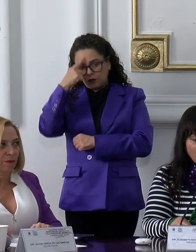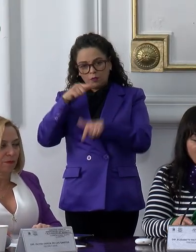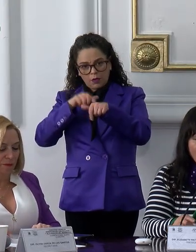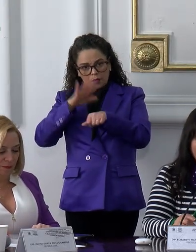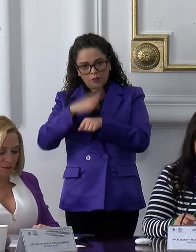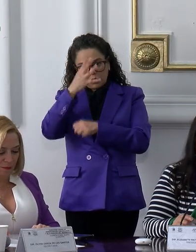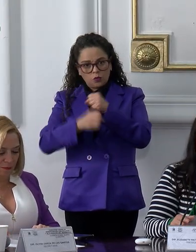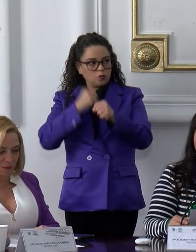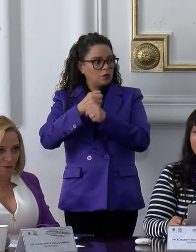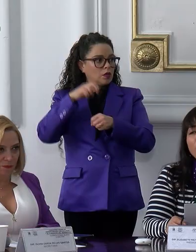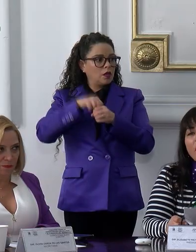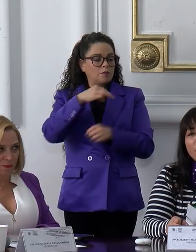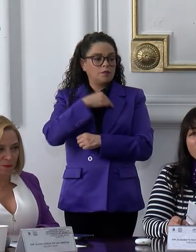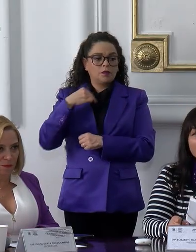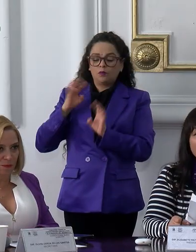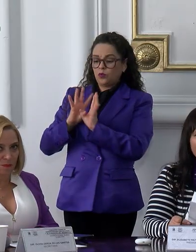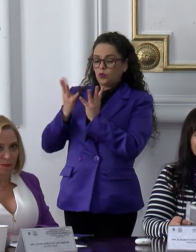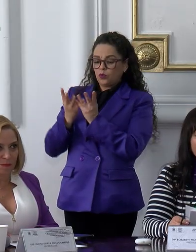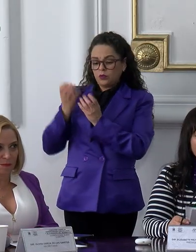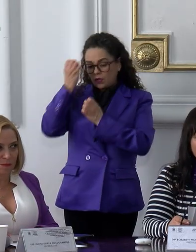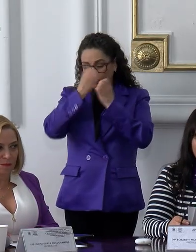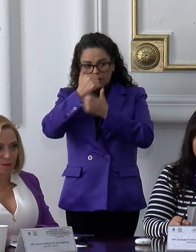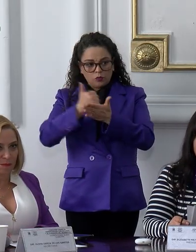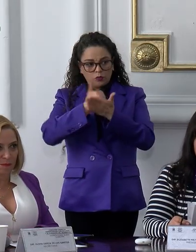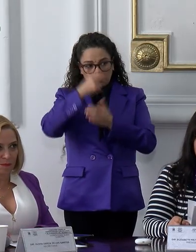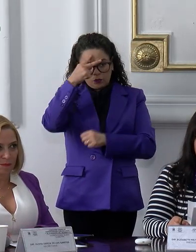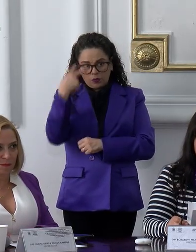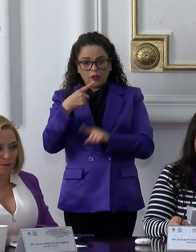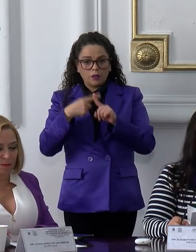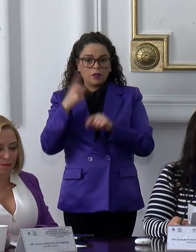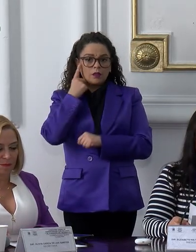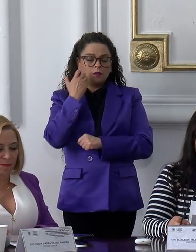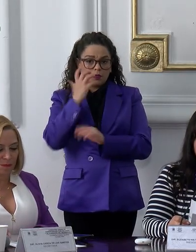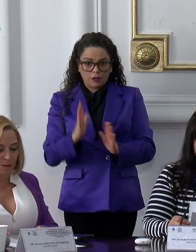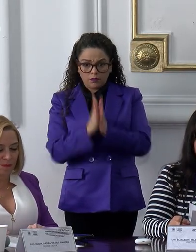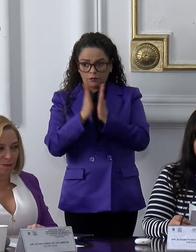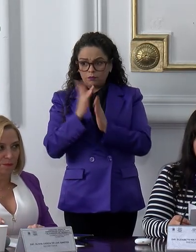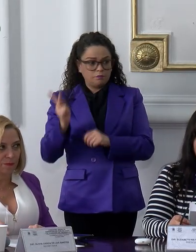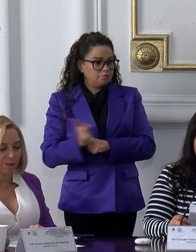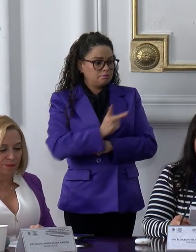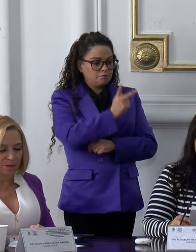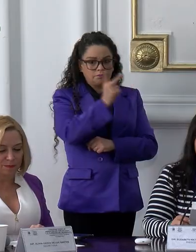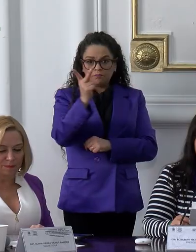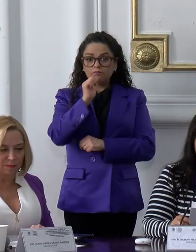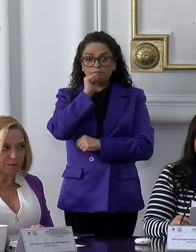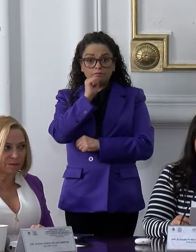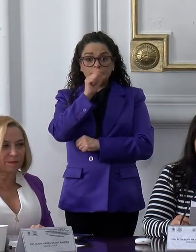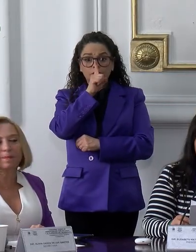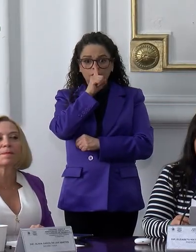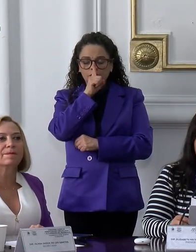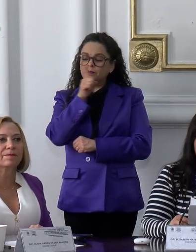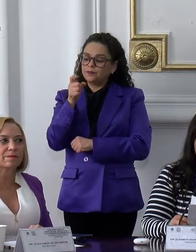de la Ciudad de México. ¿Alguna o algún diputado desea hacer uso de la palabra? De no ser así, proceda la secretaria